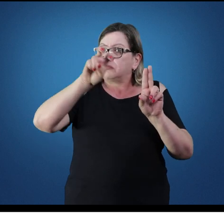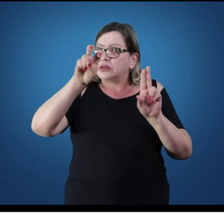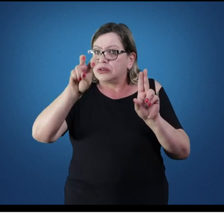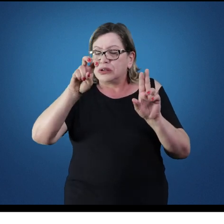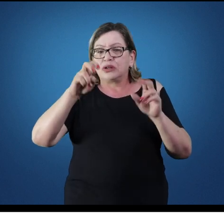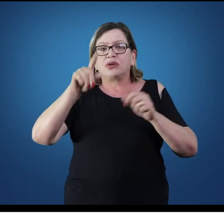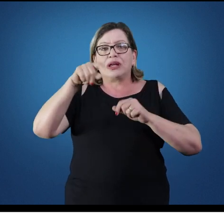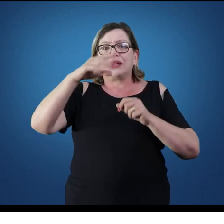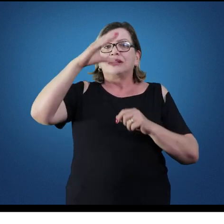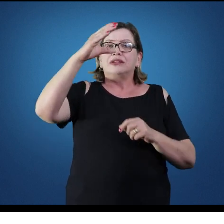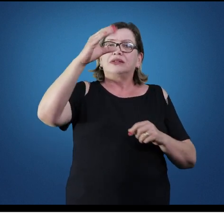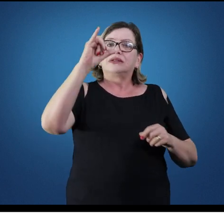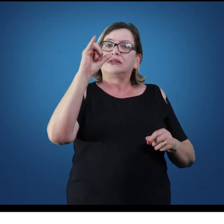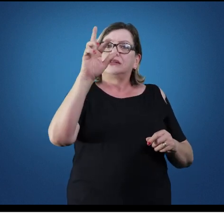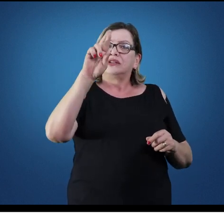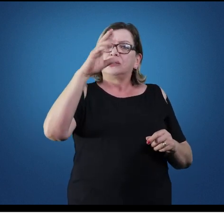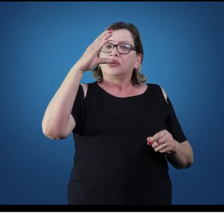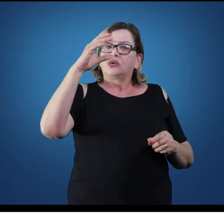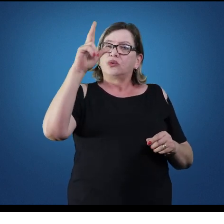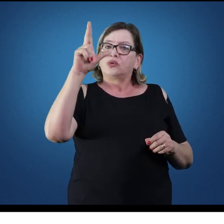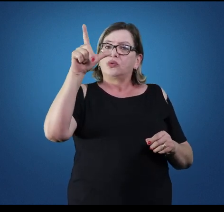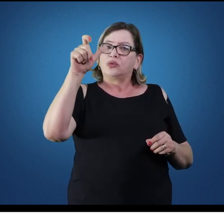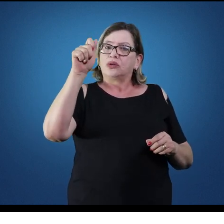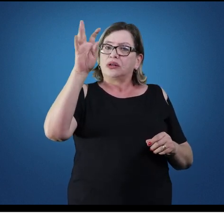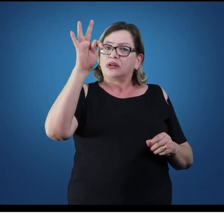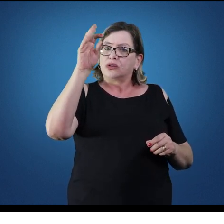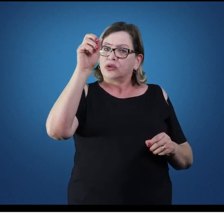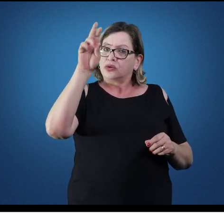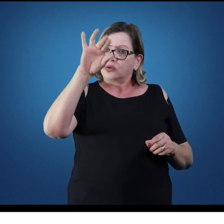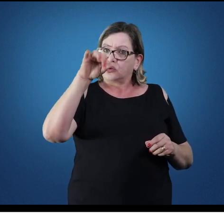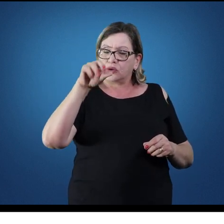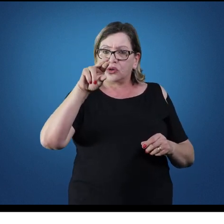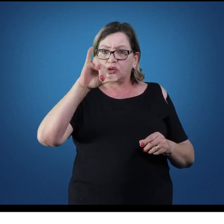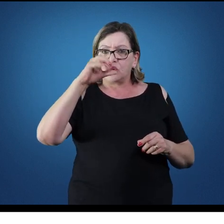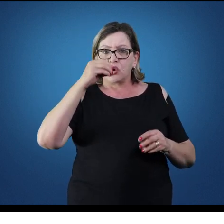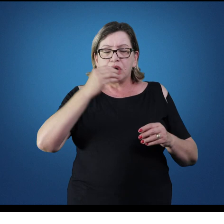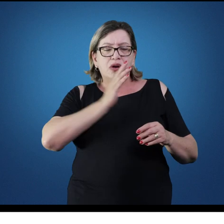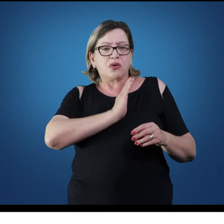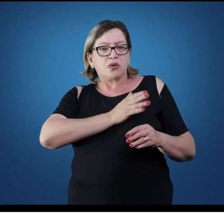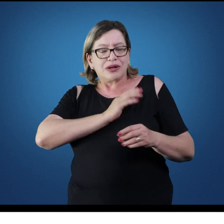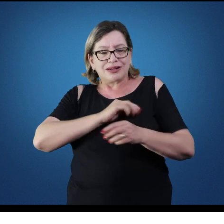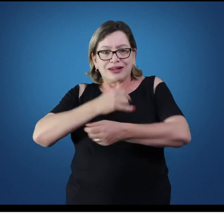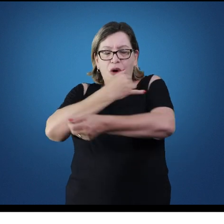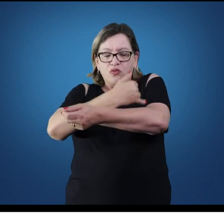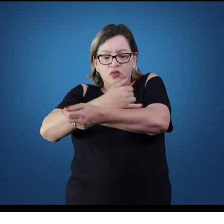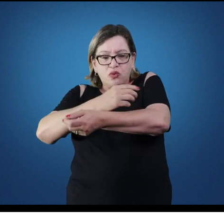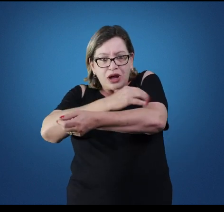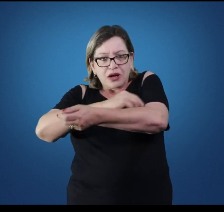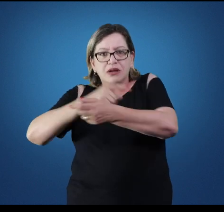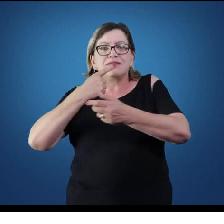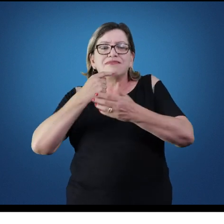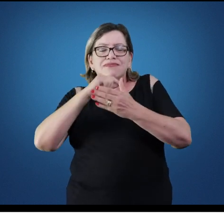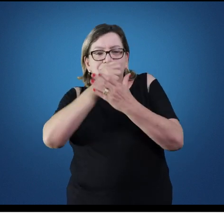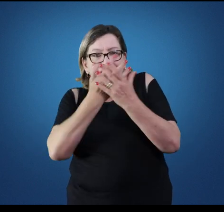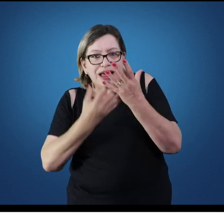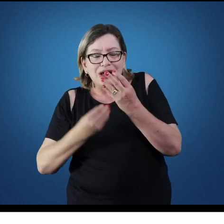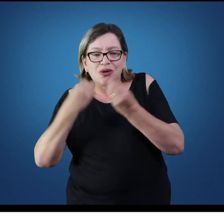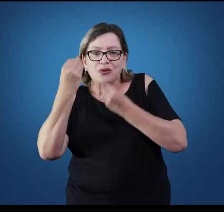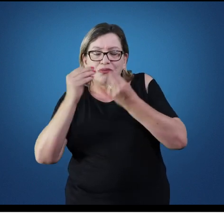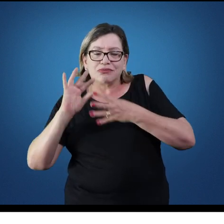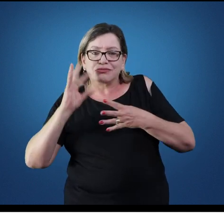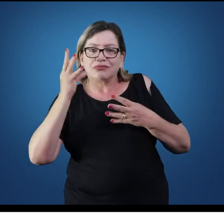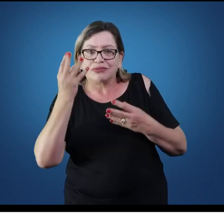aparelho circulatório, então o sistema circulatório nosso do corpo humano, coração, vasos, artérias. Na unidade 6, a